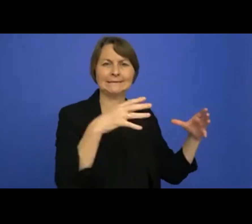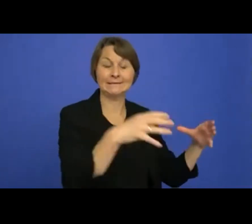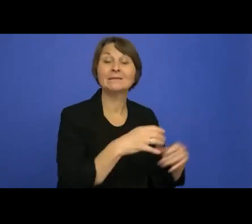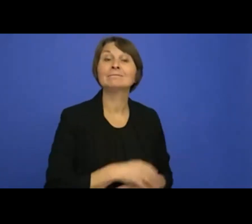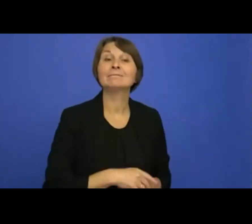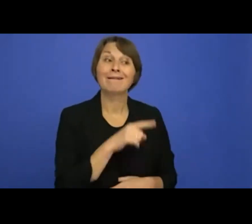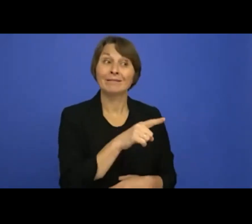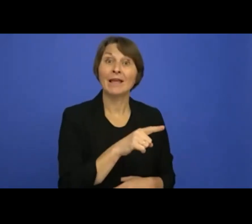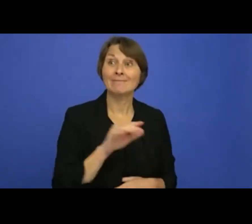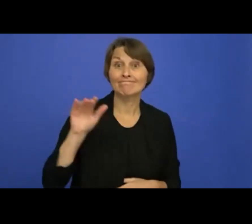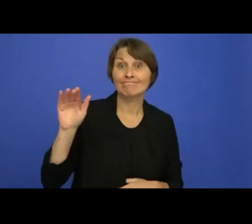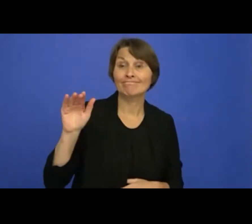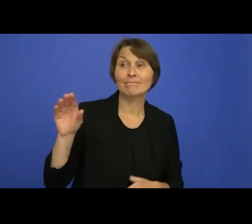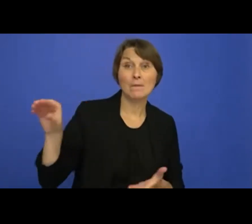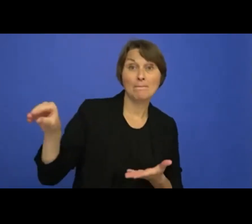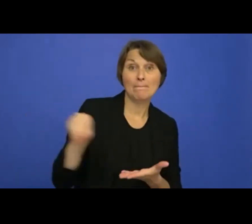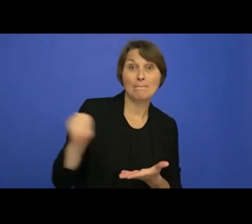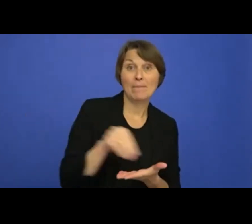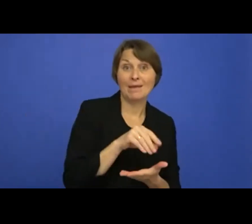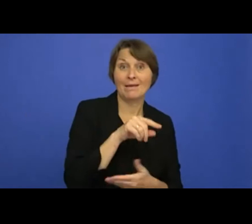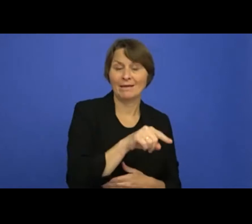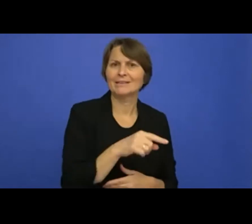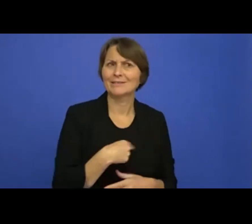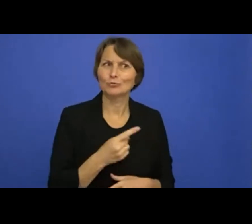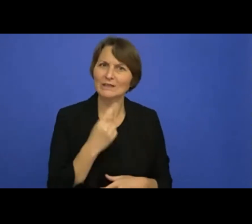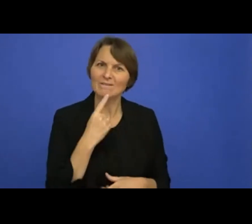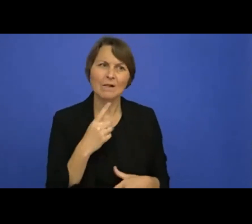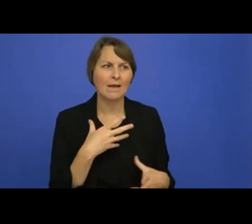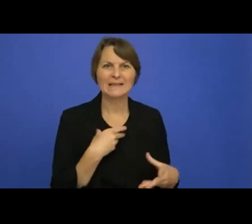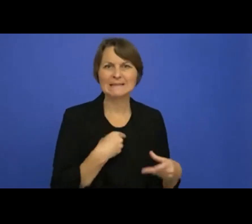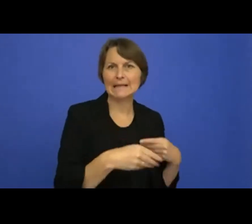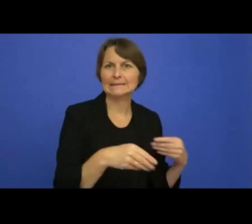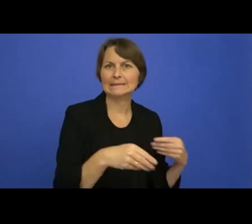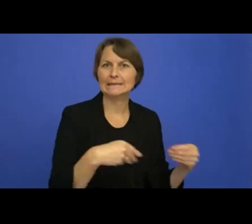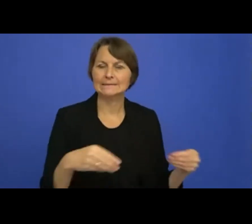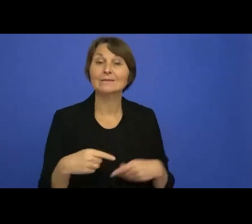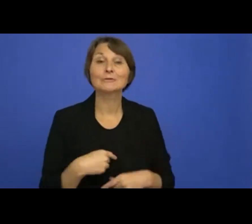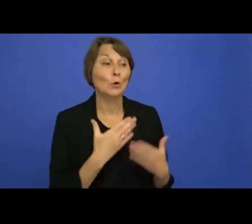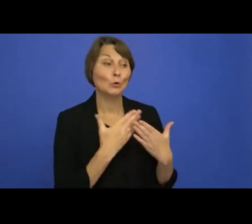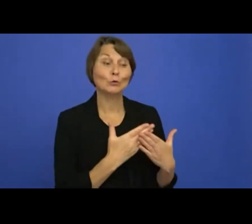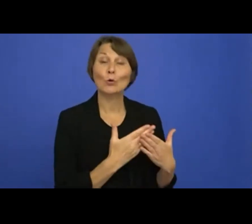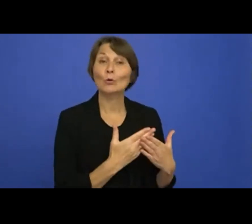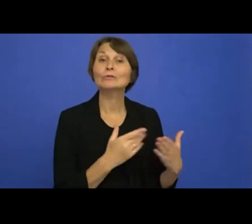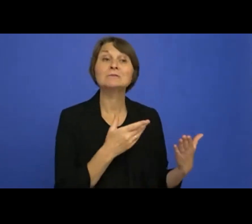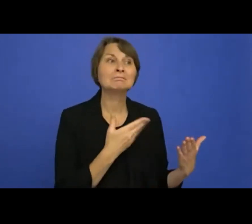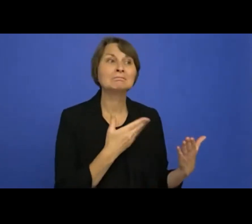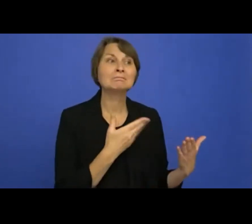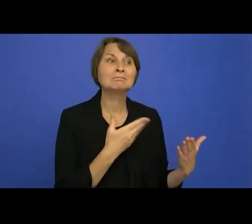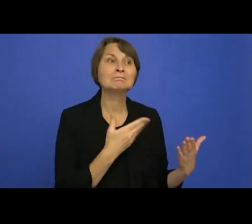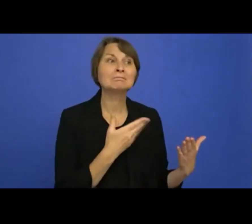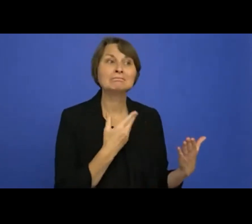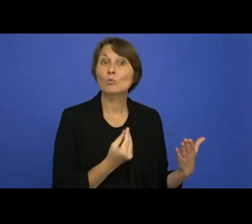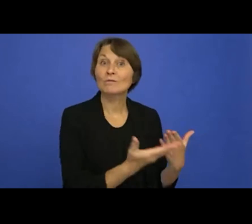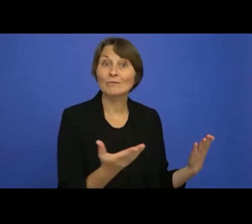des intervenants ou des parties prenantes non gouvernementales, non État. Et ce que